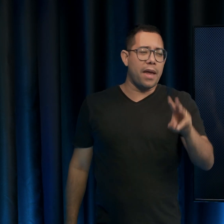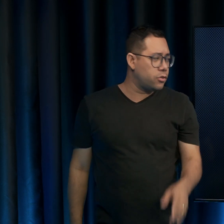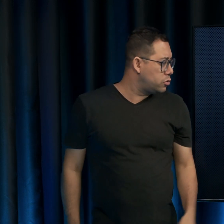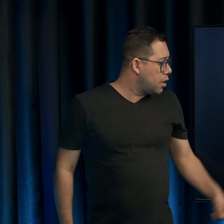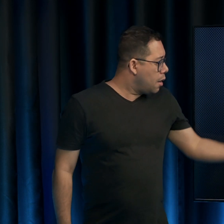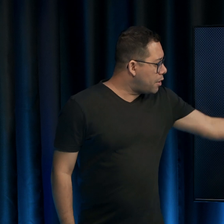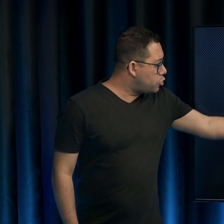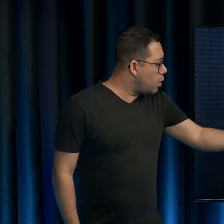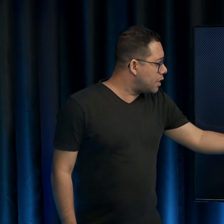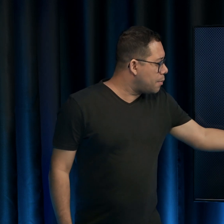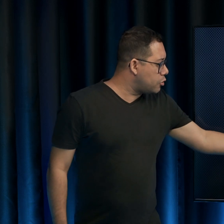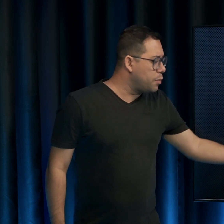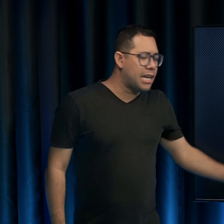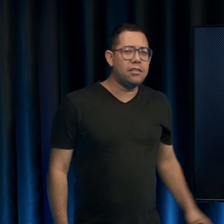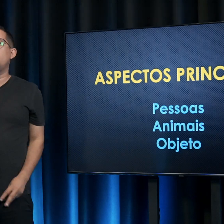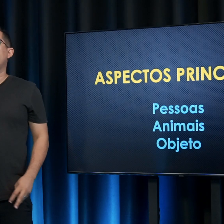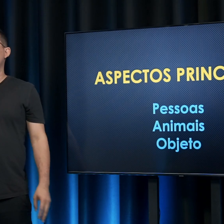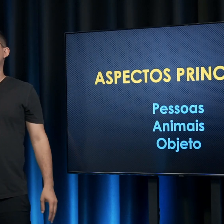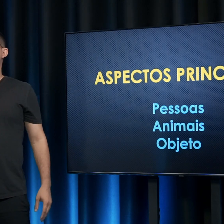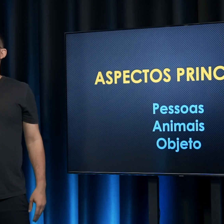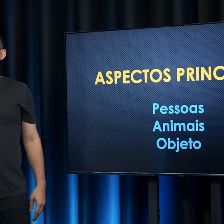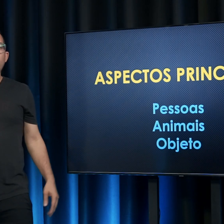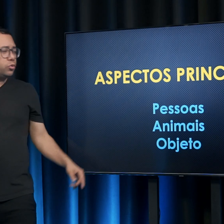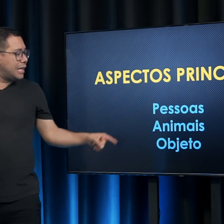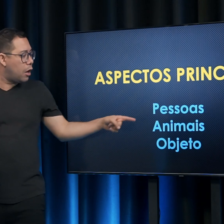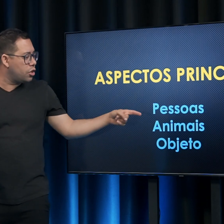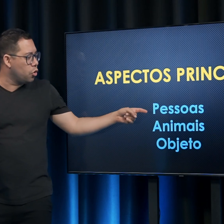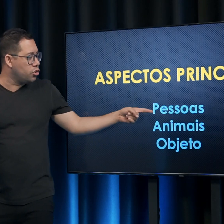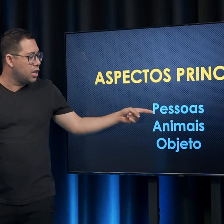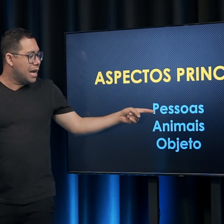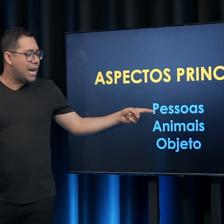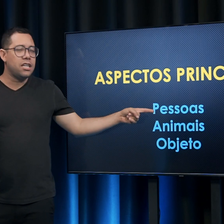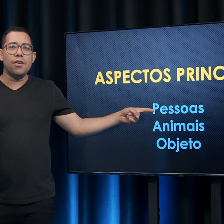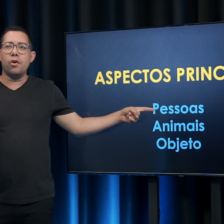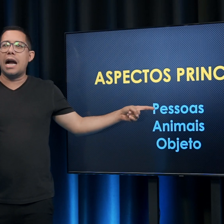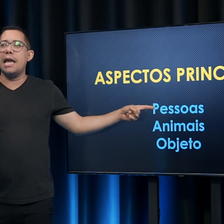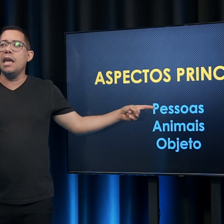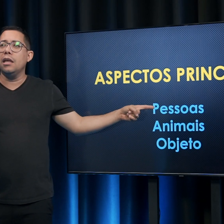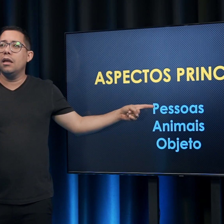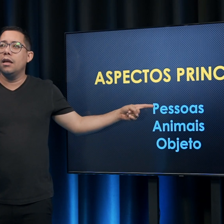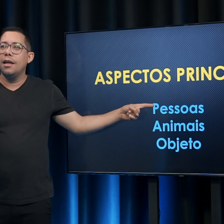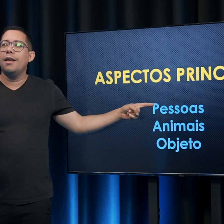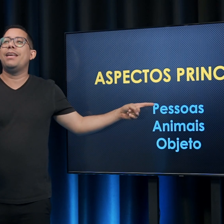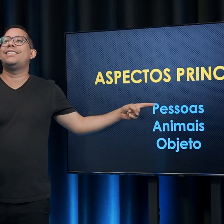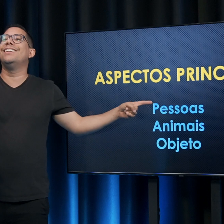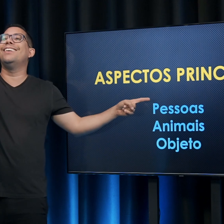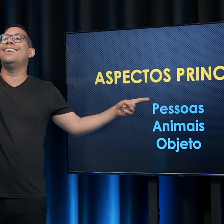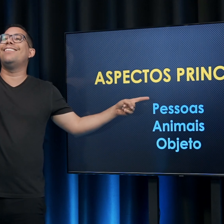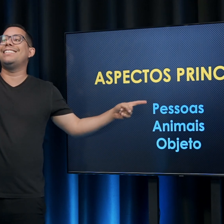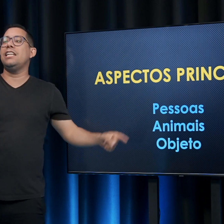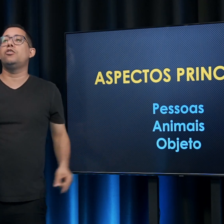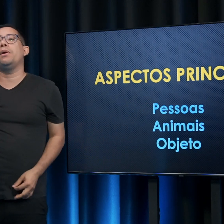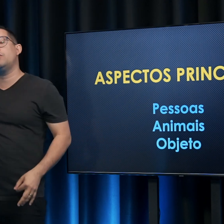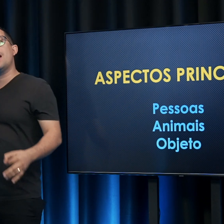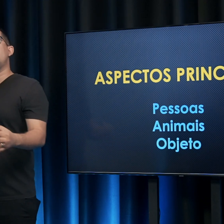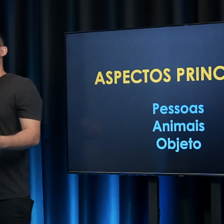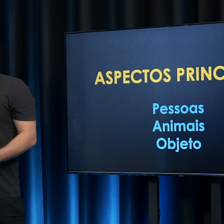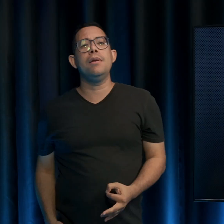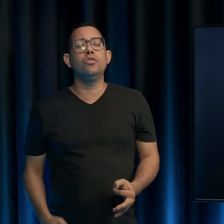aspectos: pessoas, animais, objetos. Vocês perceberam que são muitos conteúdos. Na aula de hoje, a gente vai focar em pessoas, isso, personagens bíblicos